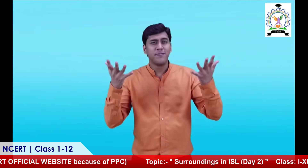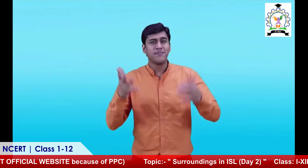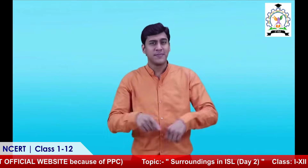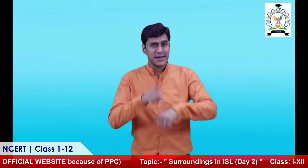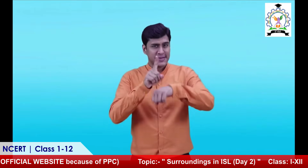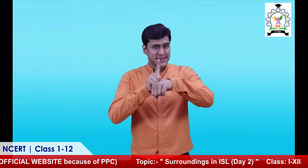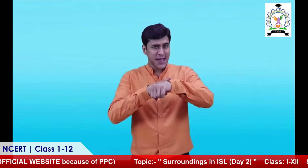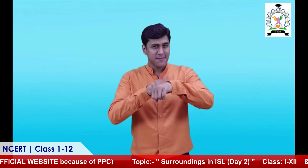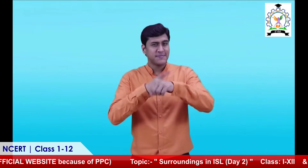विषय